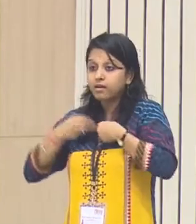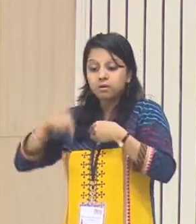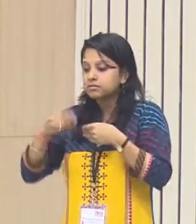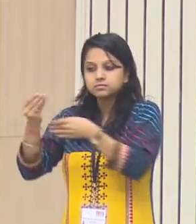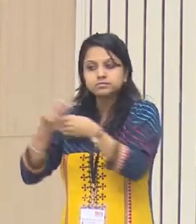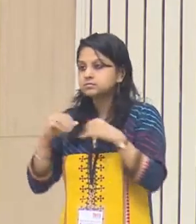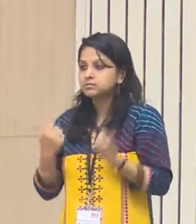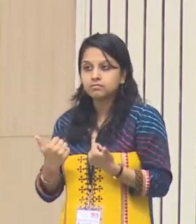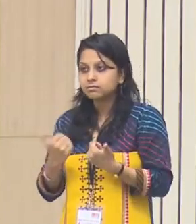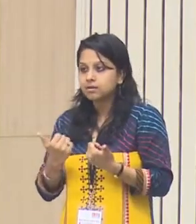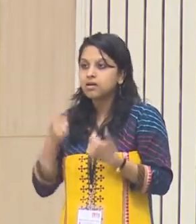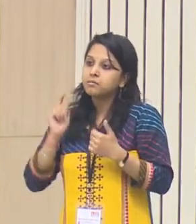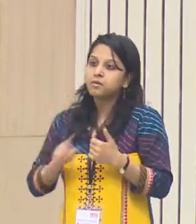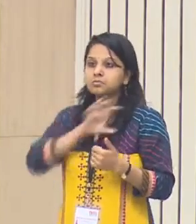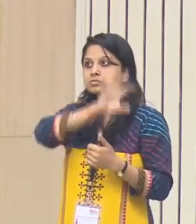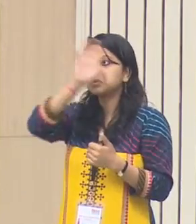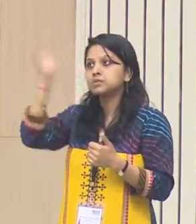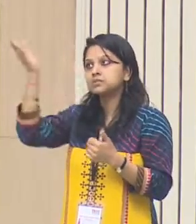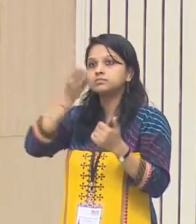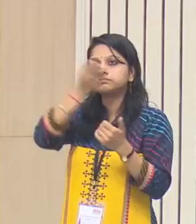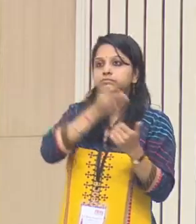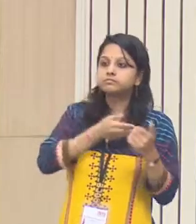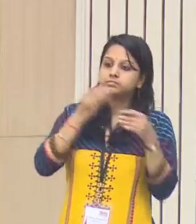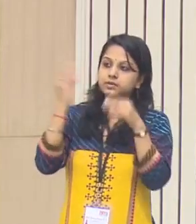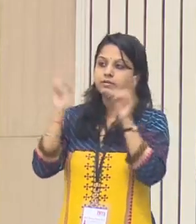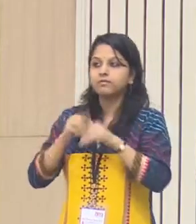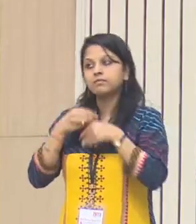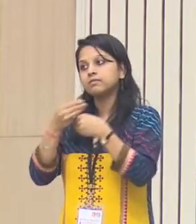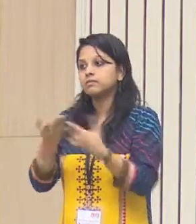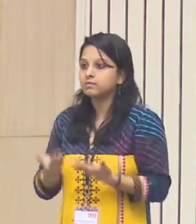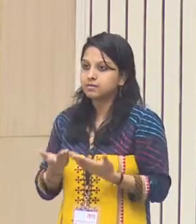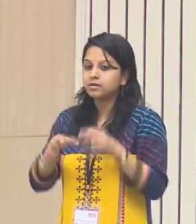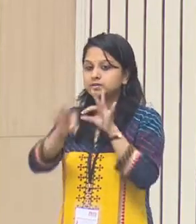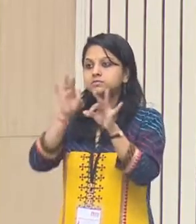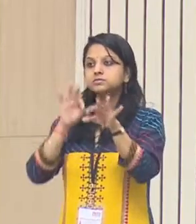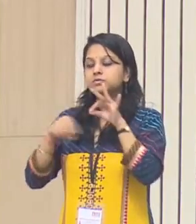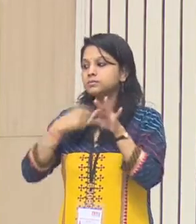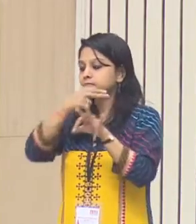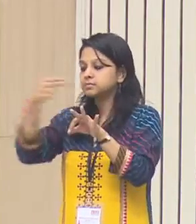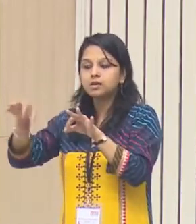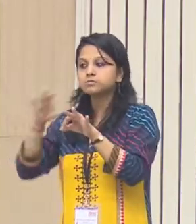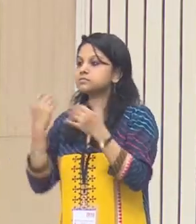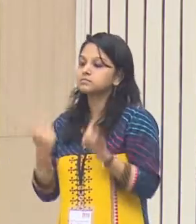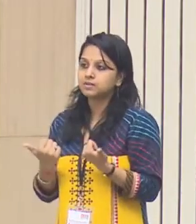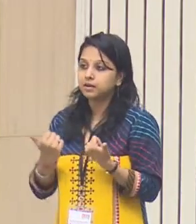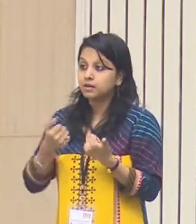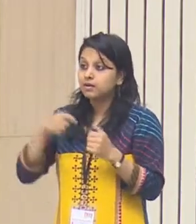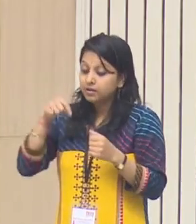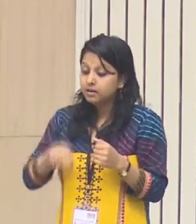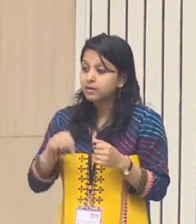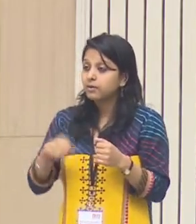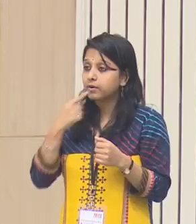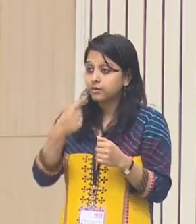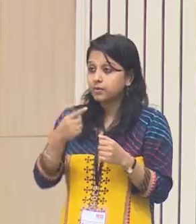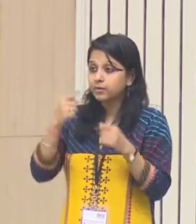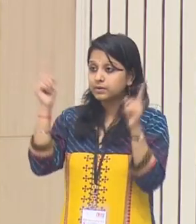नहीं मिला क्योंकि पूरे देश से लोगों को इसी सभागार में, विज्ञान भवन में बुलाया जा रहा है। तो मैं